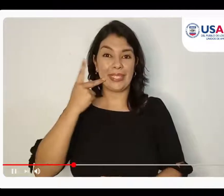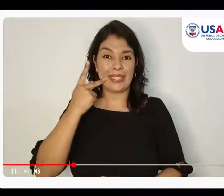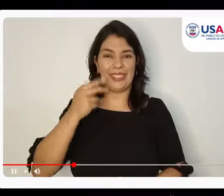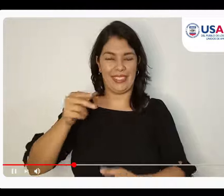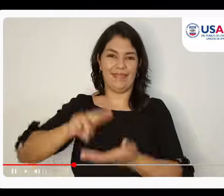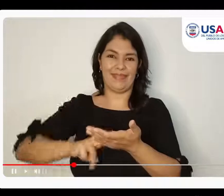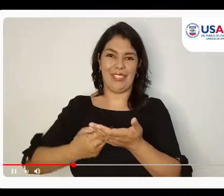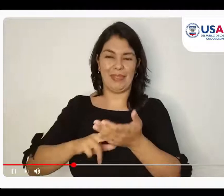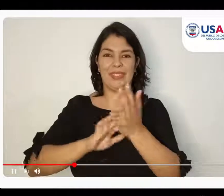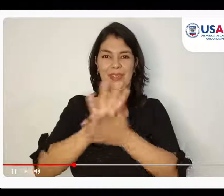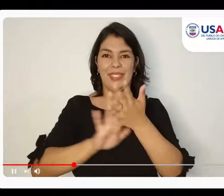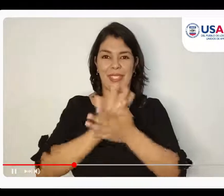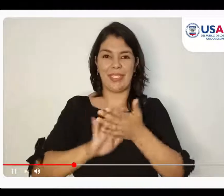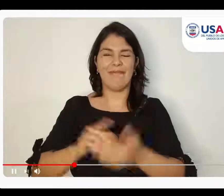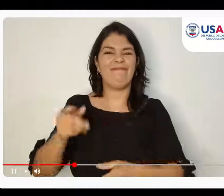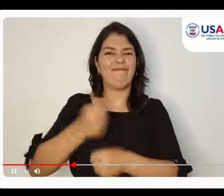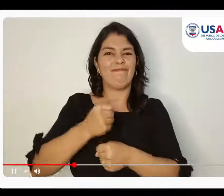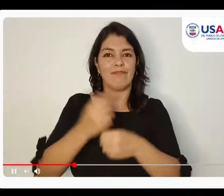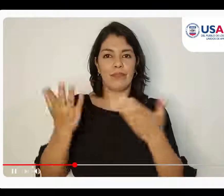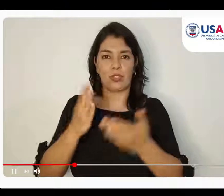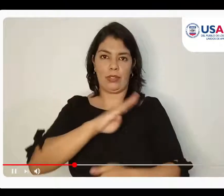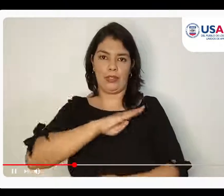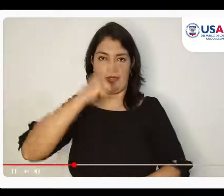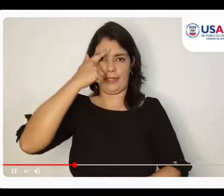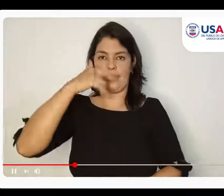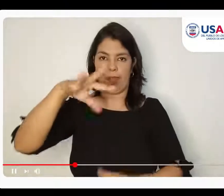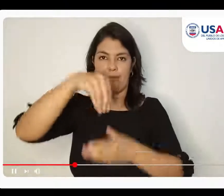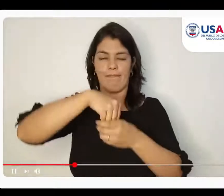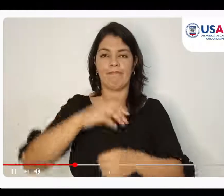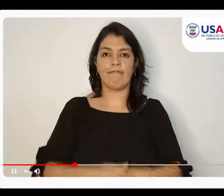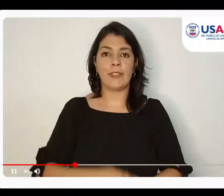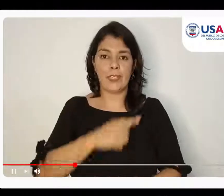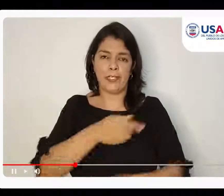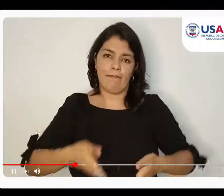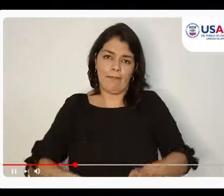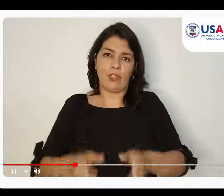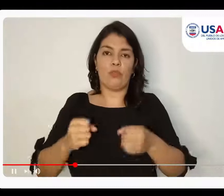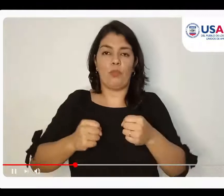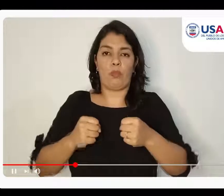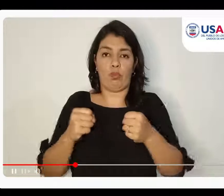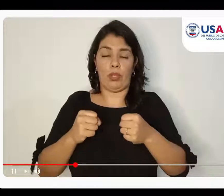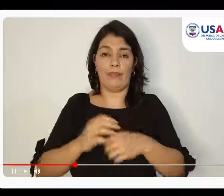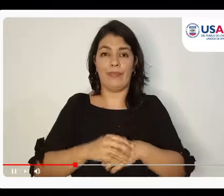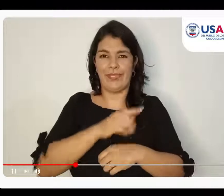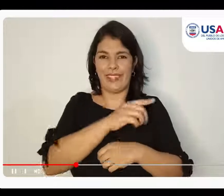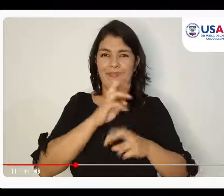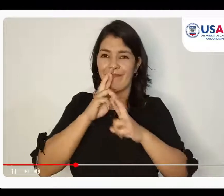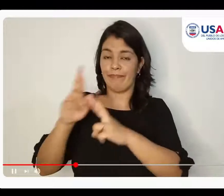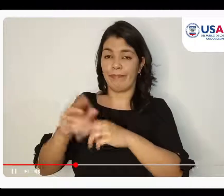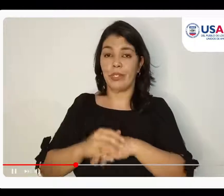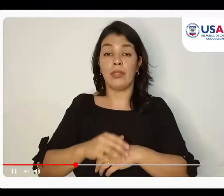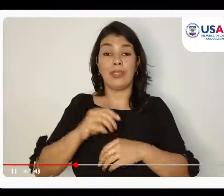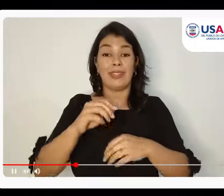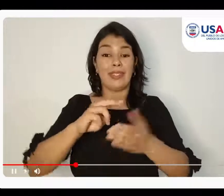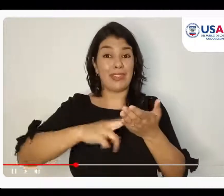es intérprete de lengua de señas colombiana y trabaja para la Alcaldía de Santa Marta. La bogotana asegura que el acceso a la